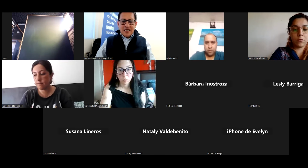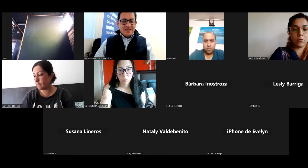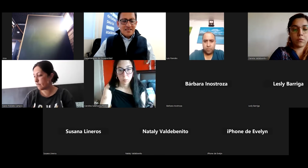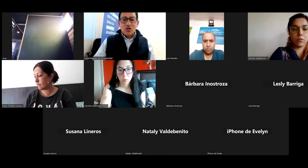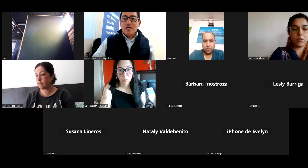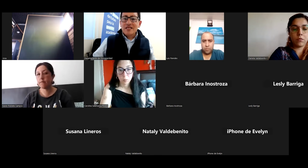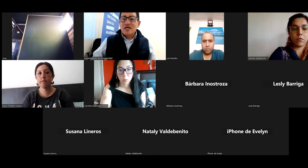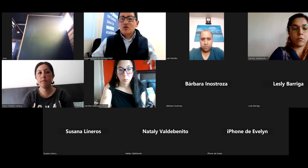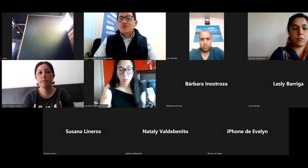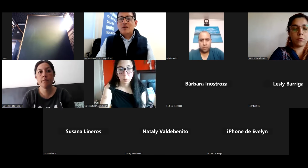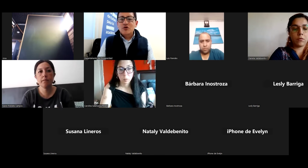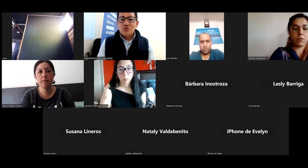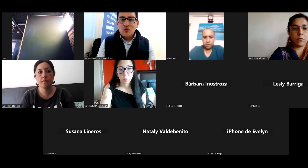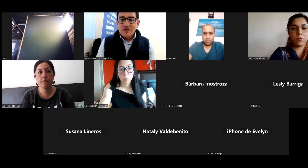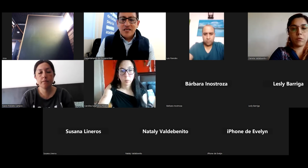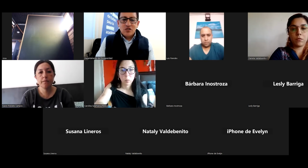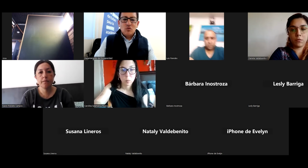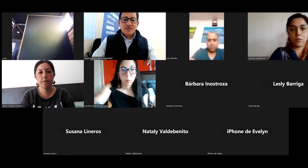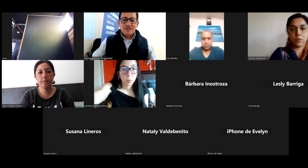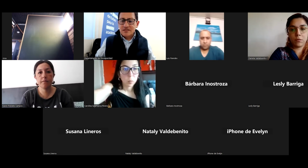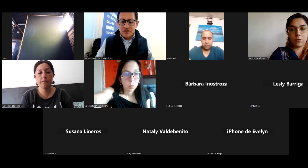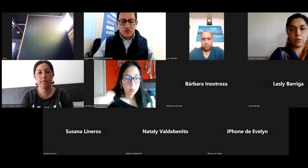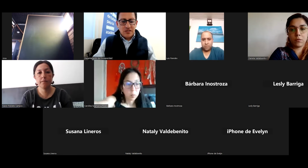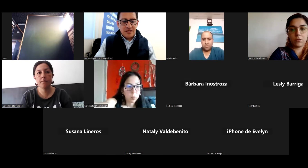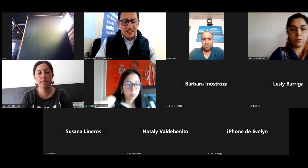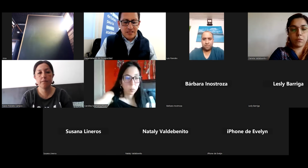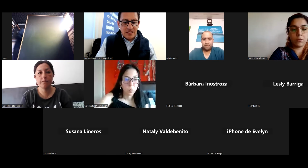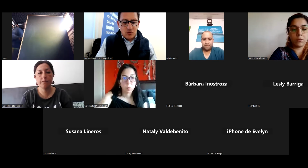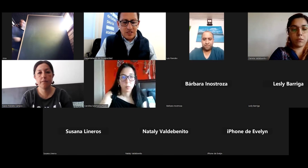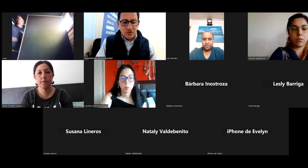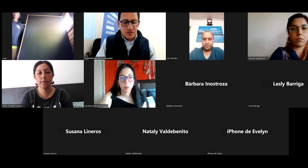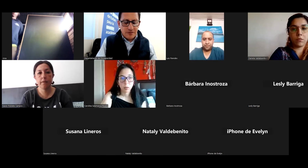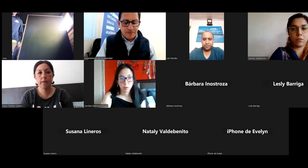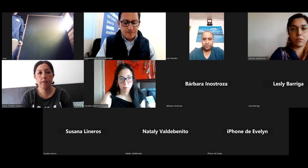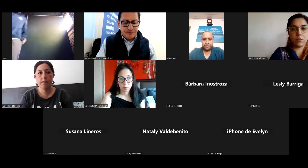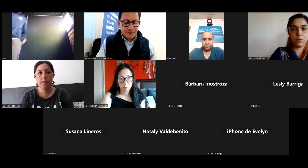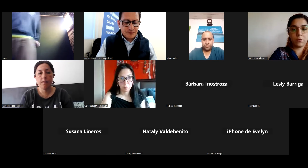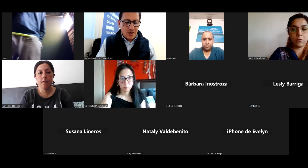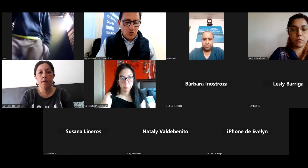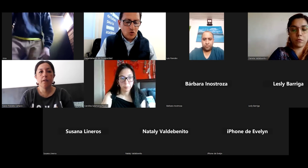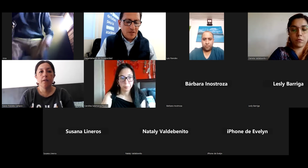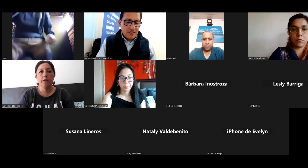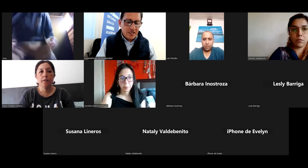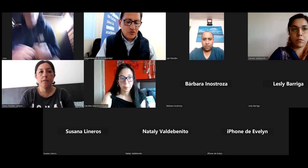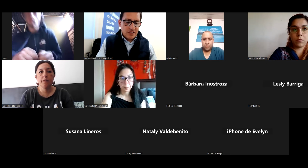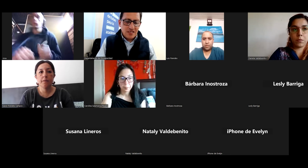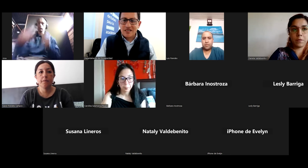Hasta aquí, ¿cómo han estado? Aprovecho de preguntarles, ¿cómo se han sentido con el taller? ¿Algún comentario, quejas,